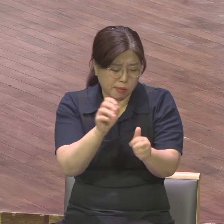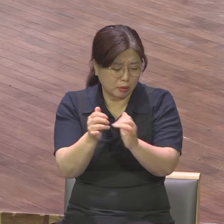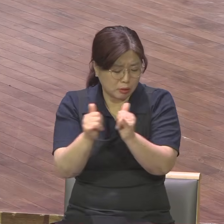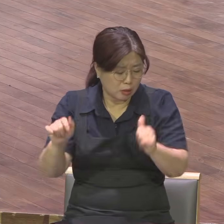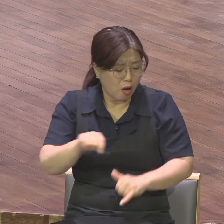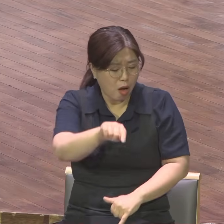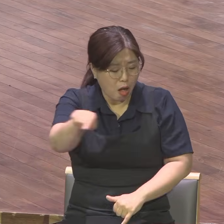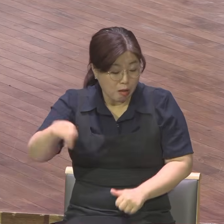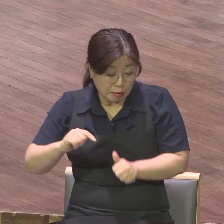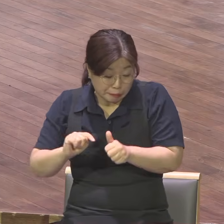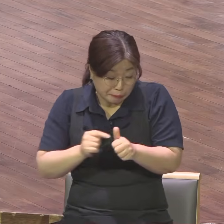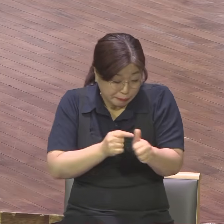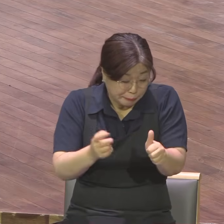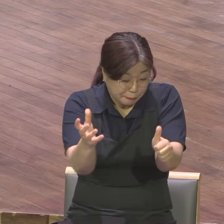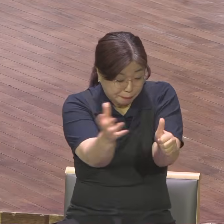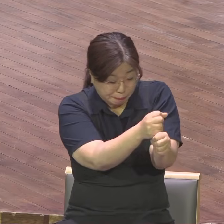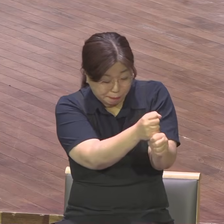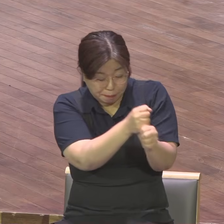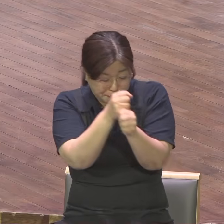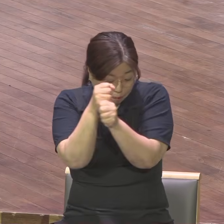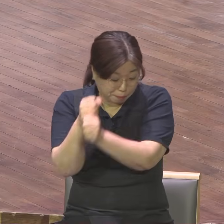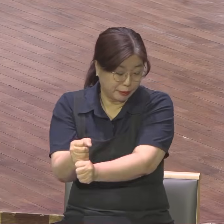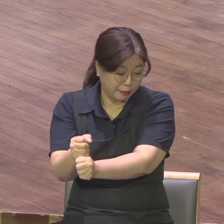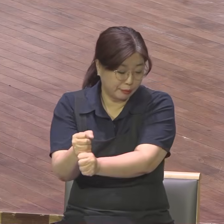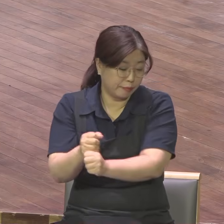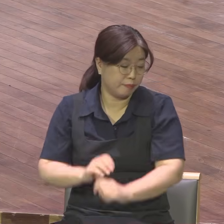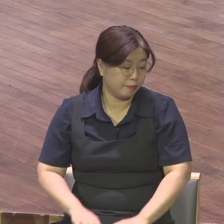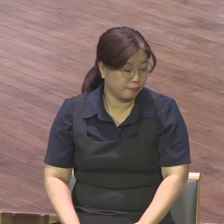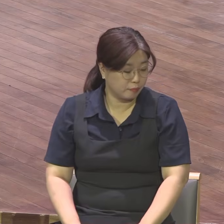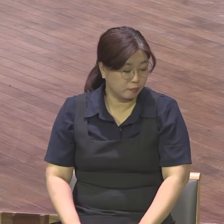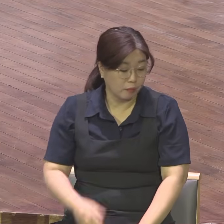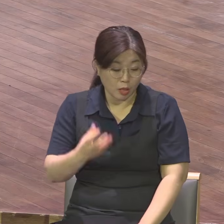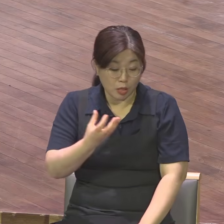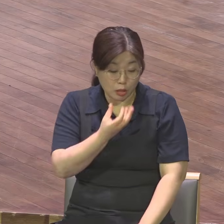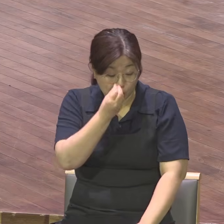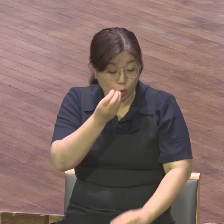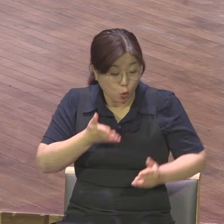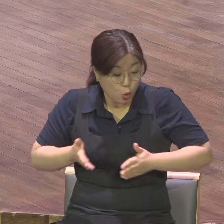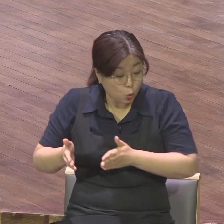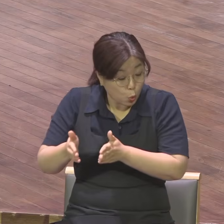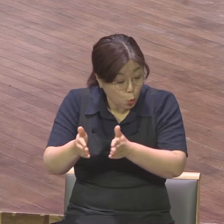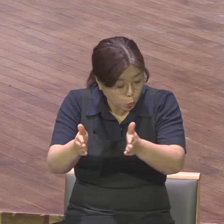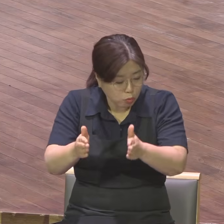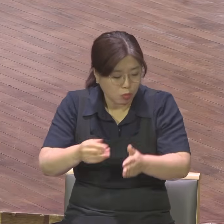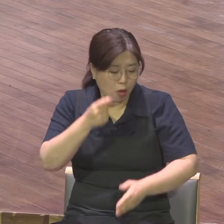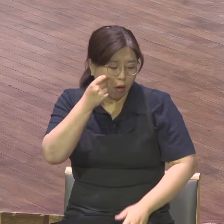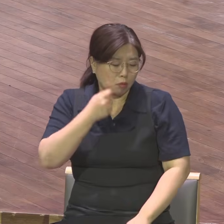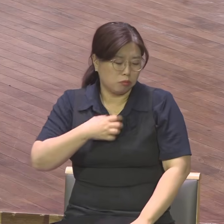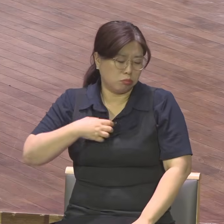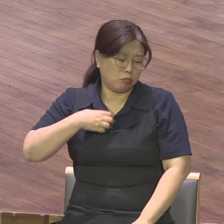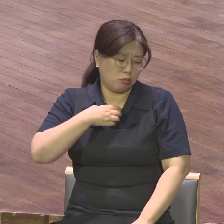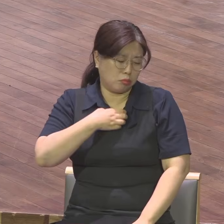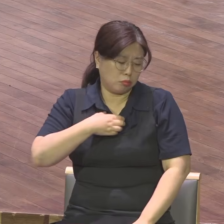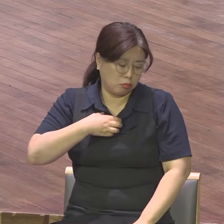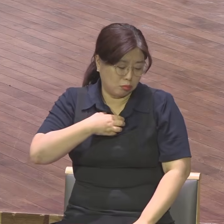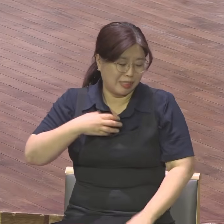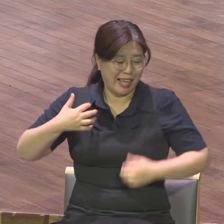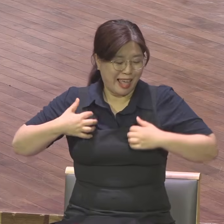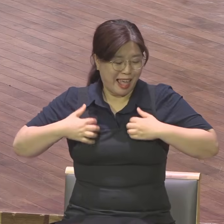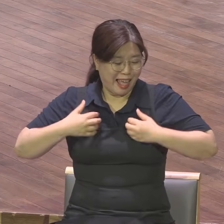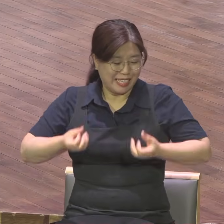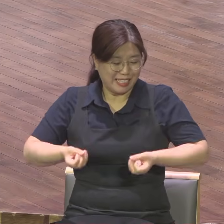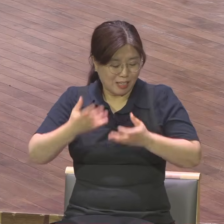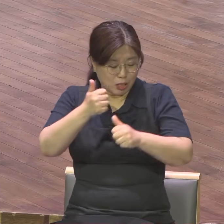모든 자들이 궁지에서 그를 뒤따라 잡았도다. 시온의 도로들이 슬퍼하며 절기를